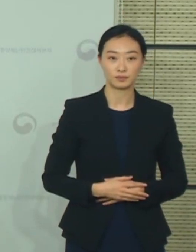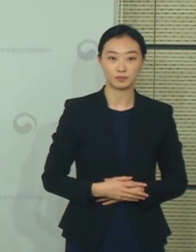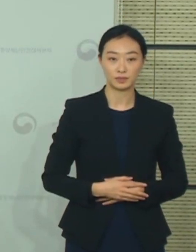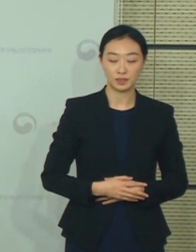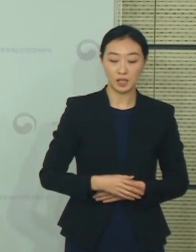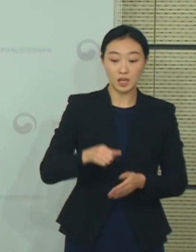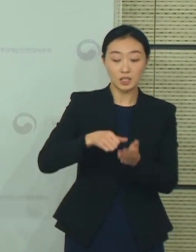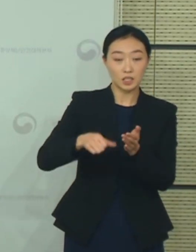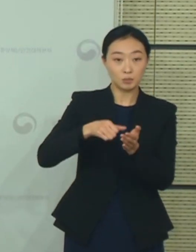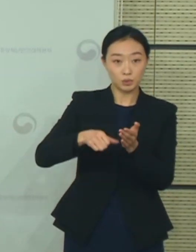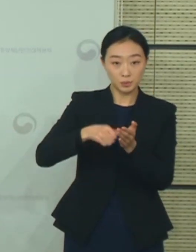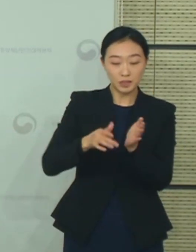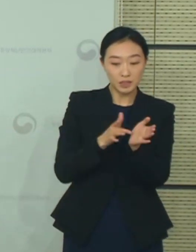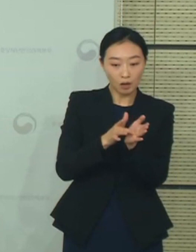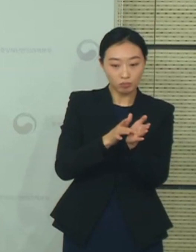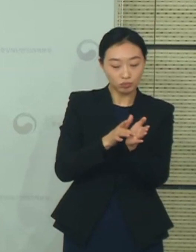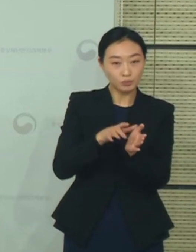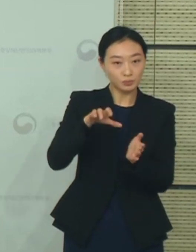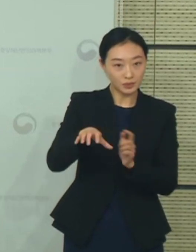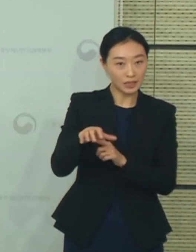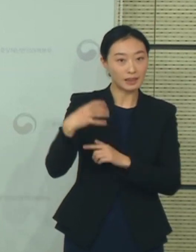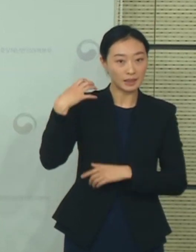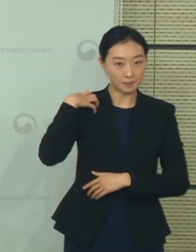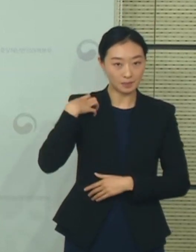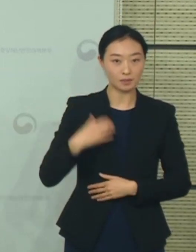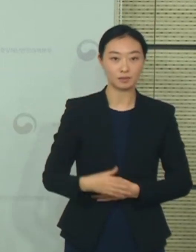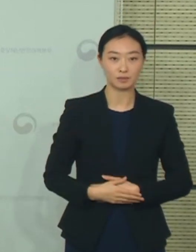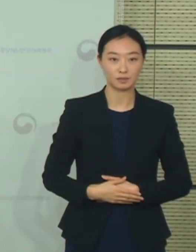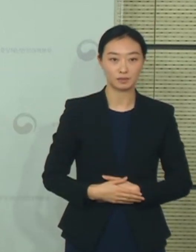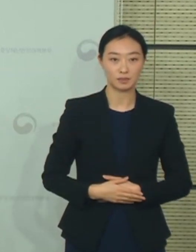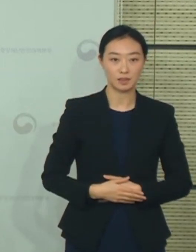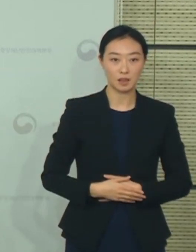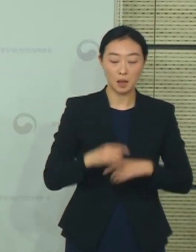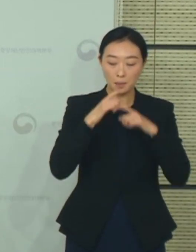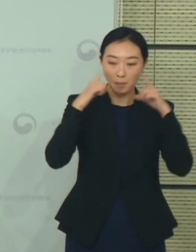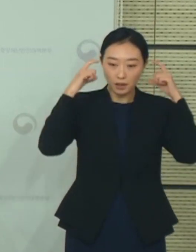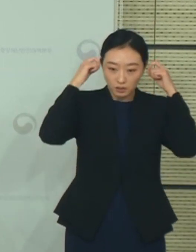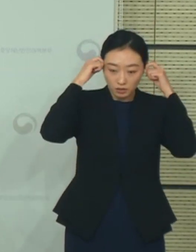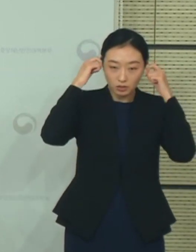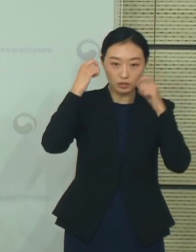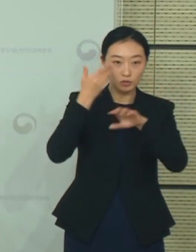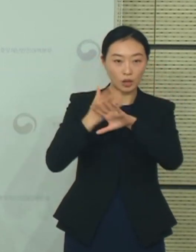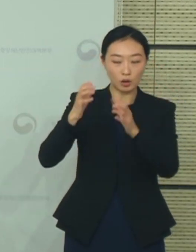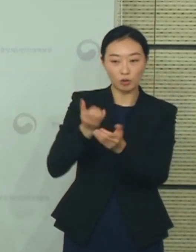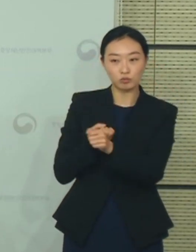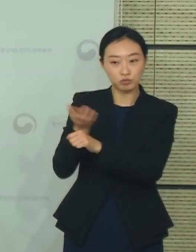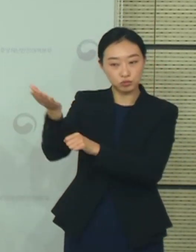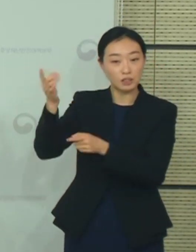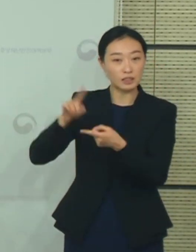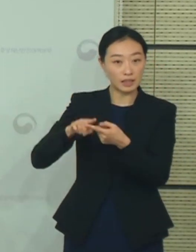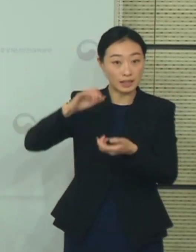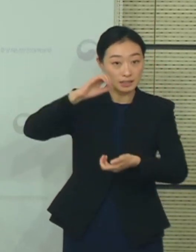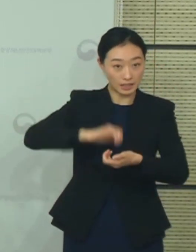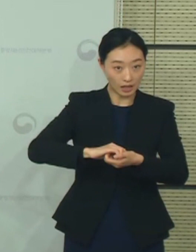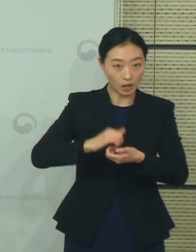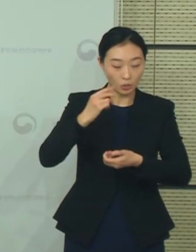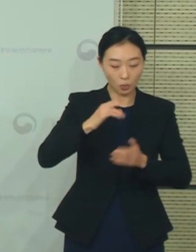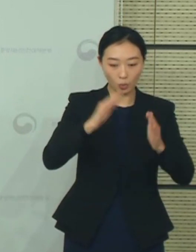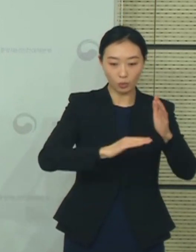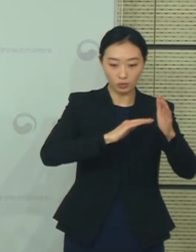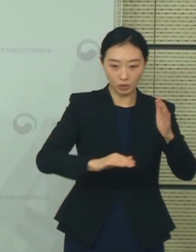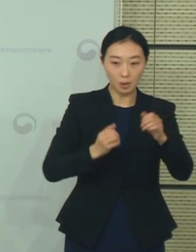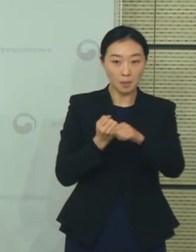식품의약품 안전처장 이의경입니다. 마스크의 수출 제한 조치 및 공적 판매처 출고